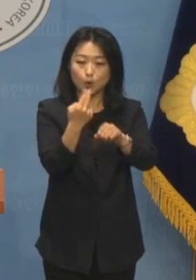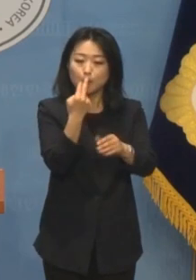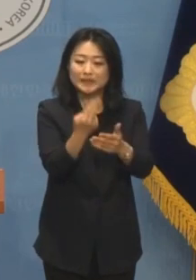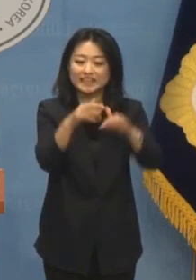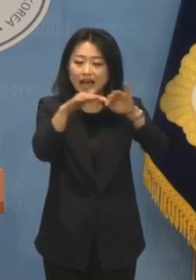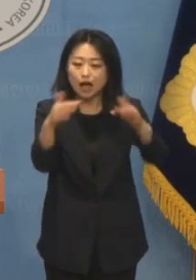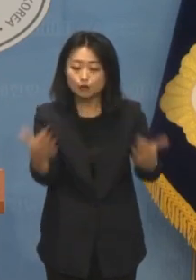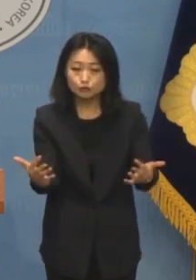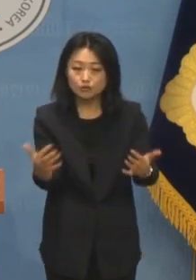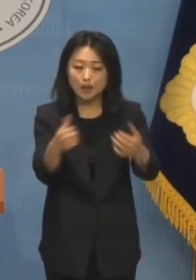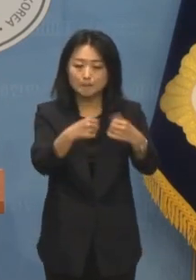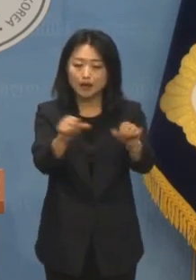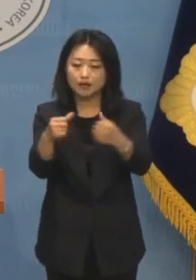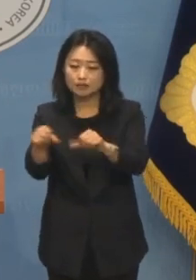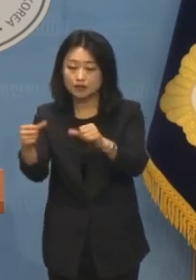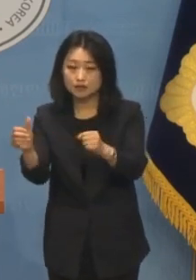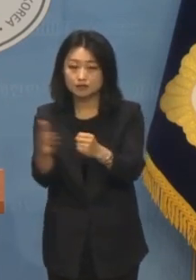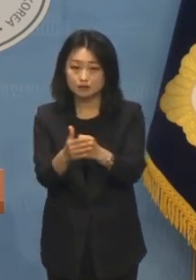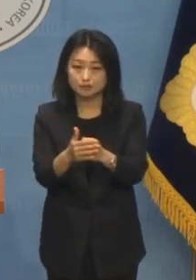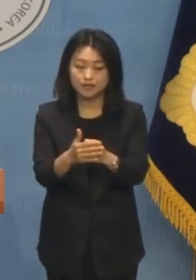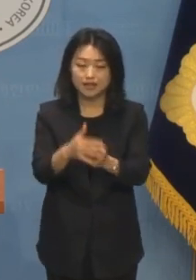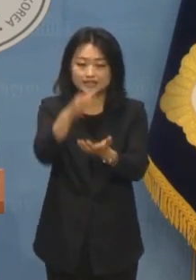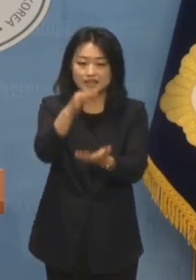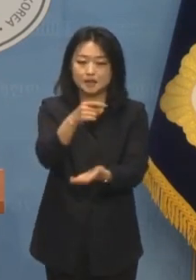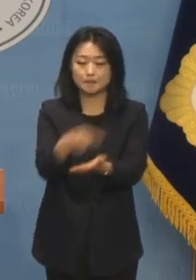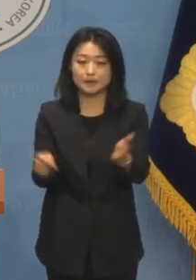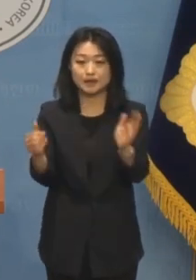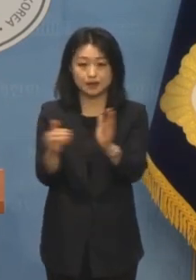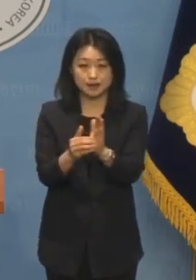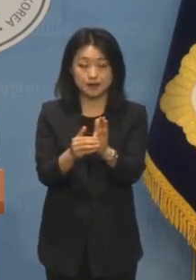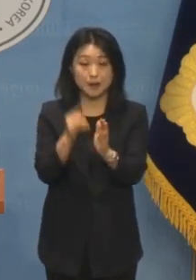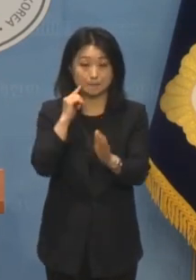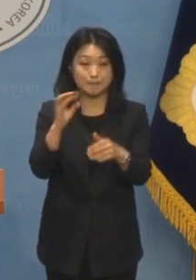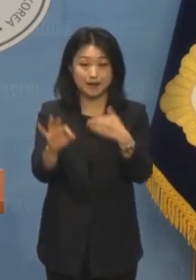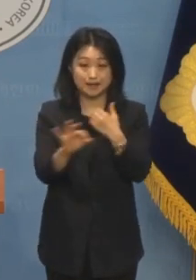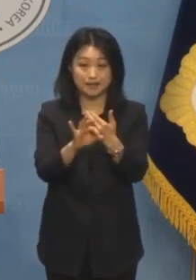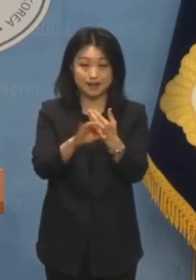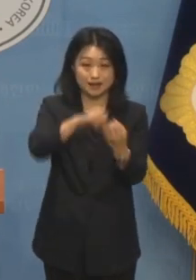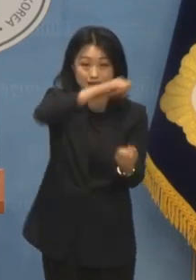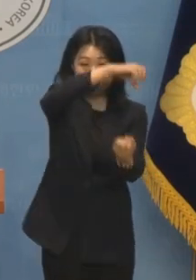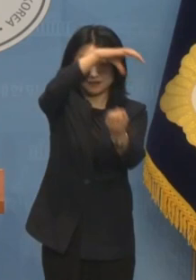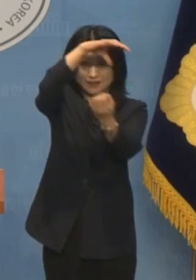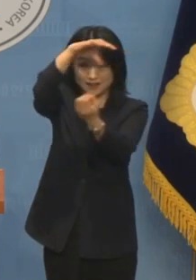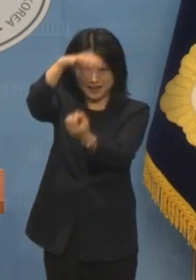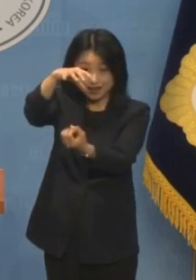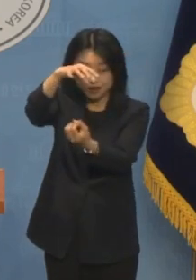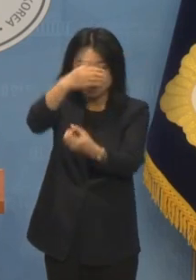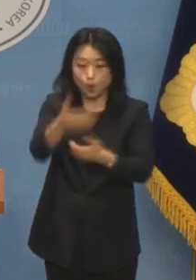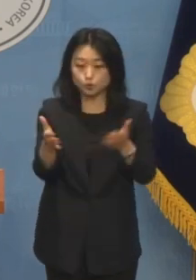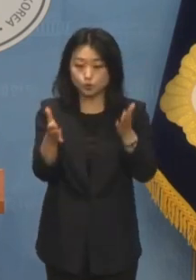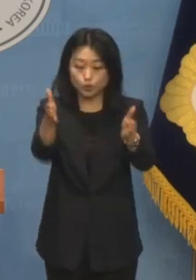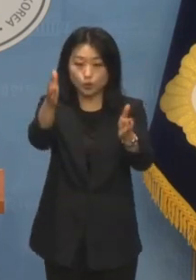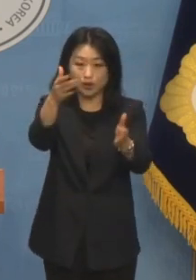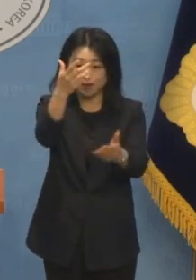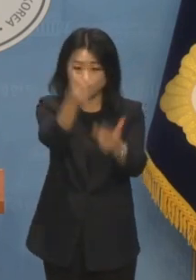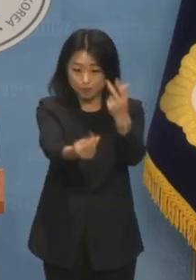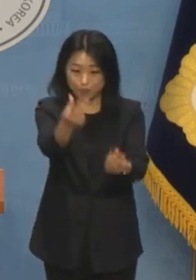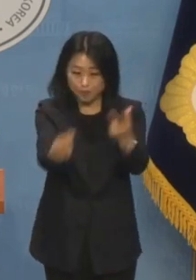우리 국민의 재산 피해까지 발생했습니다. 만약 오물풍선이 자칫 고속도로 한가운데에 떨어졌을